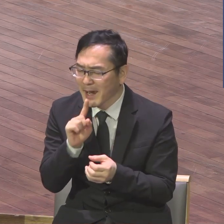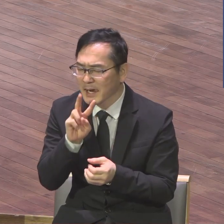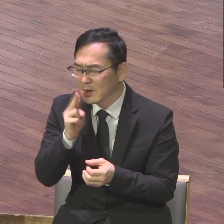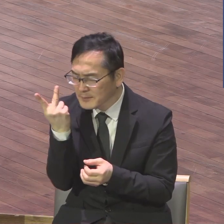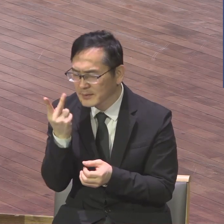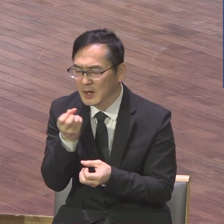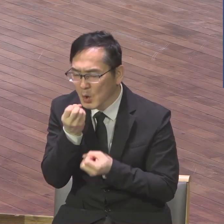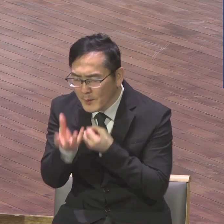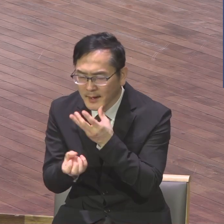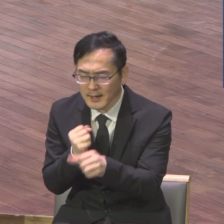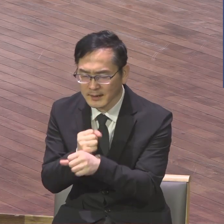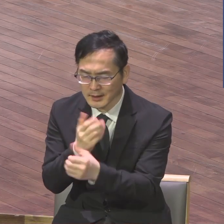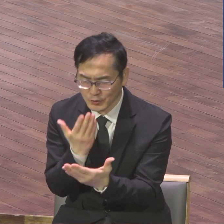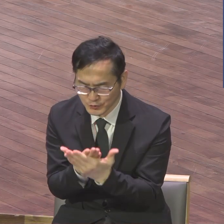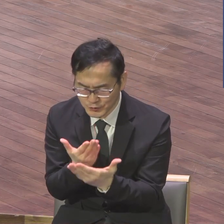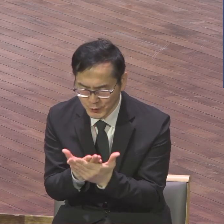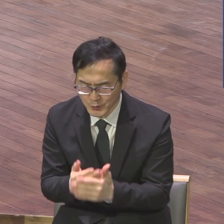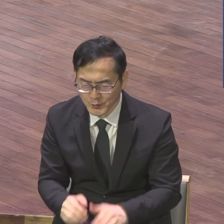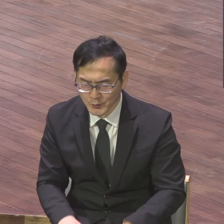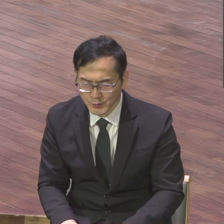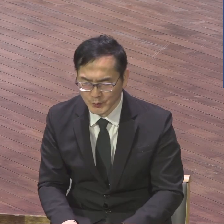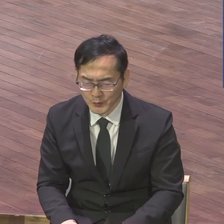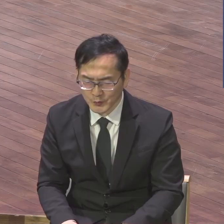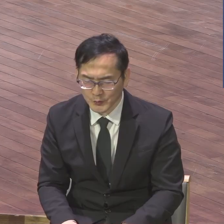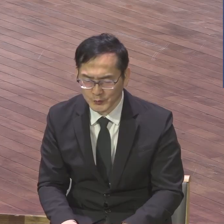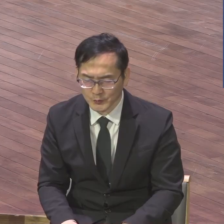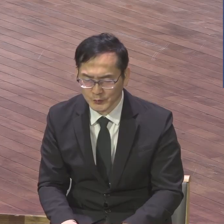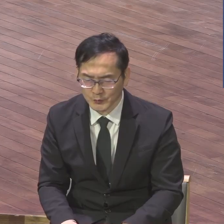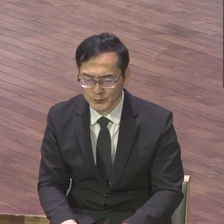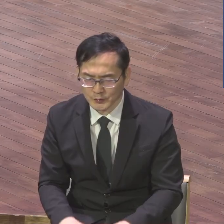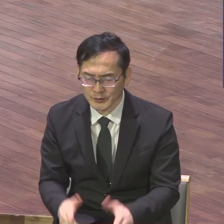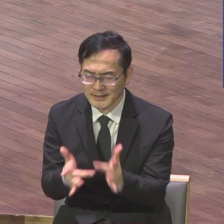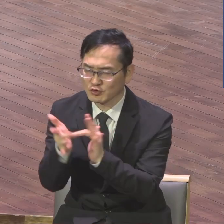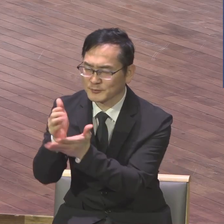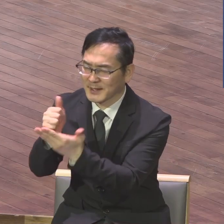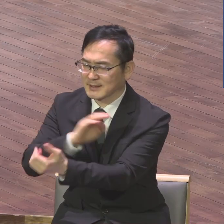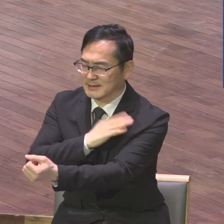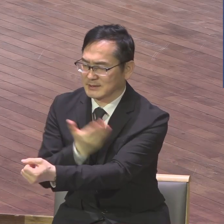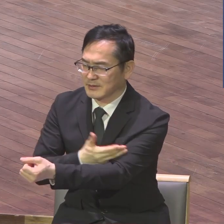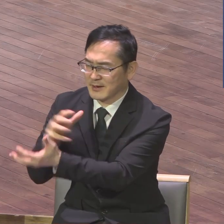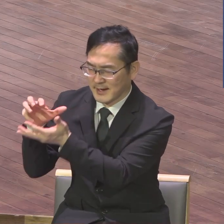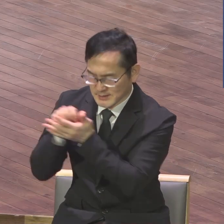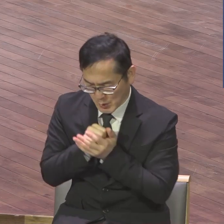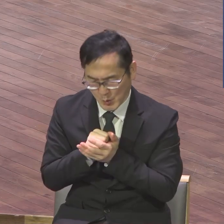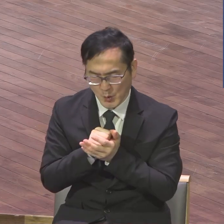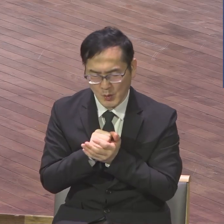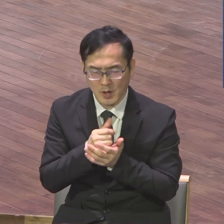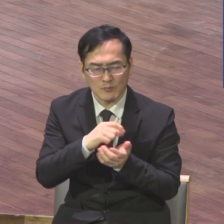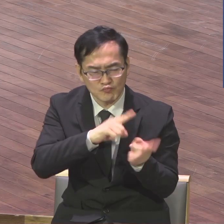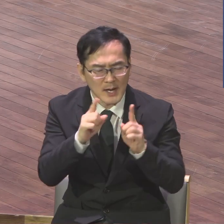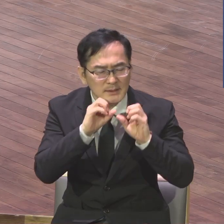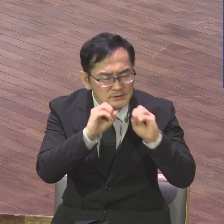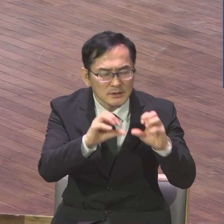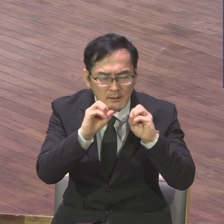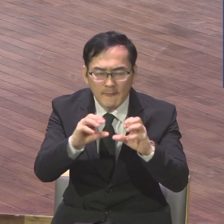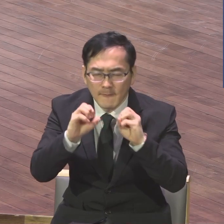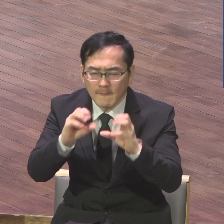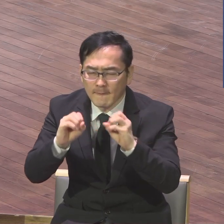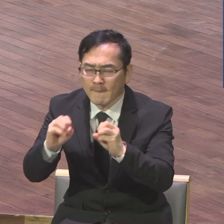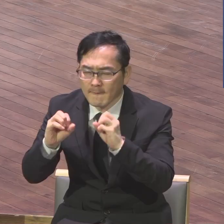되게 하여 주옵시고, 예수 생명, 예수 능력을 가지고 어디 가든지 간에 이 부활을 증거하는